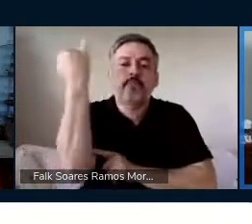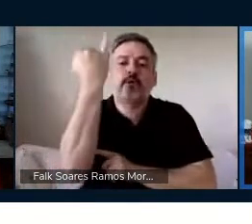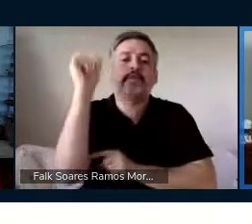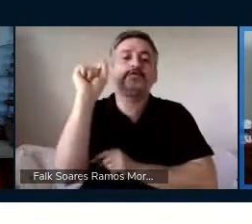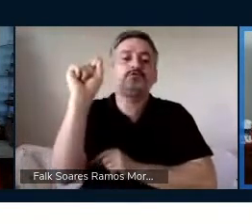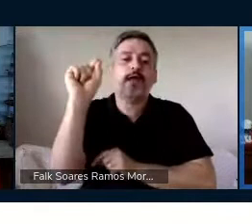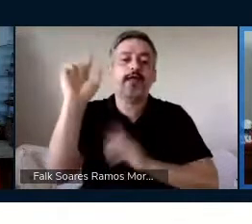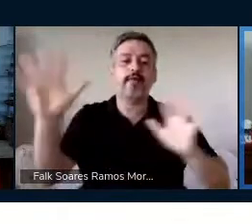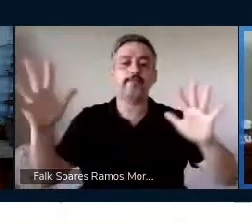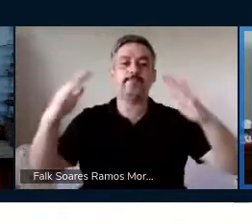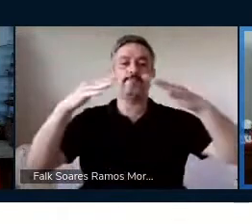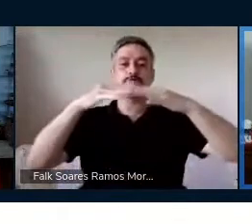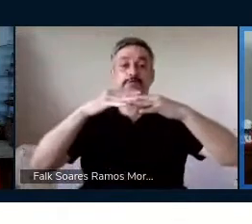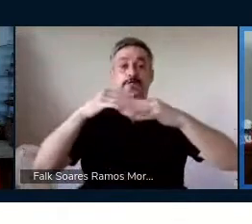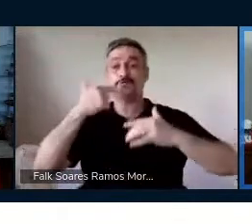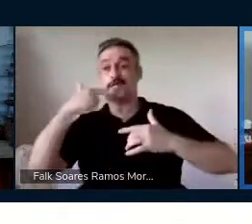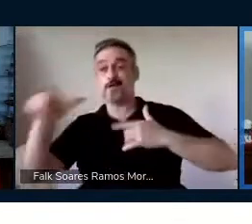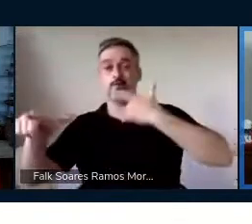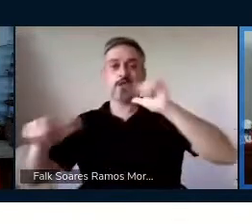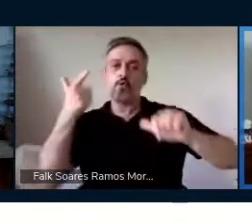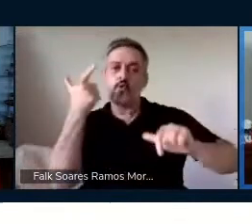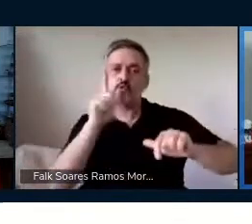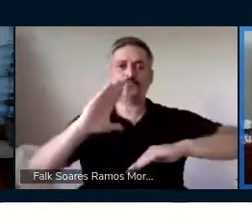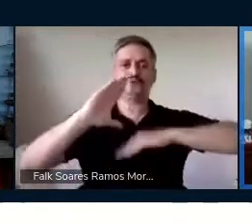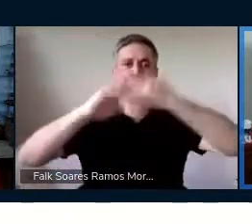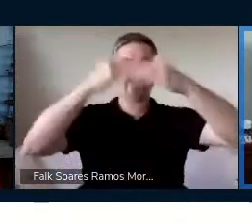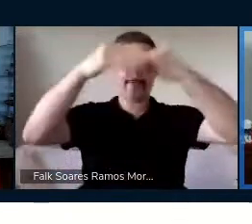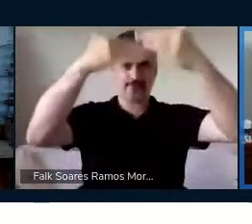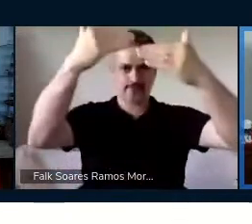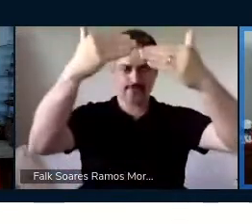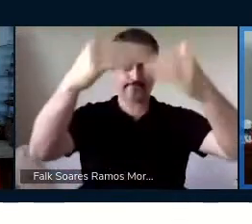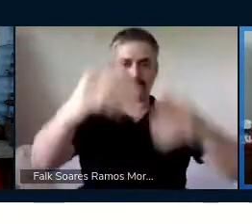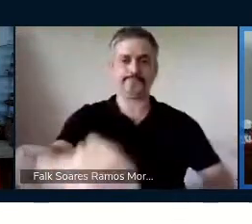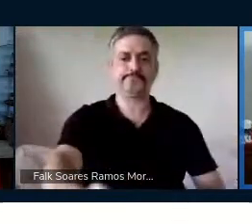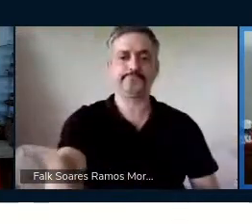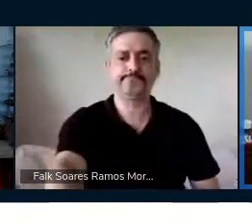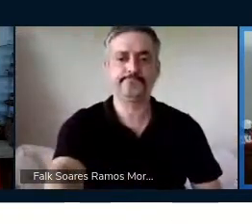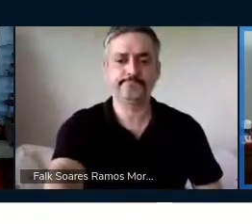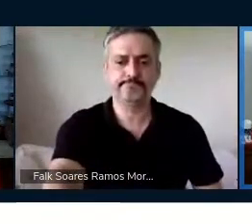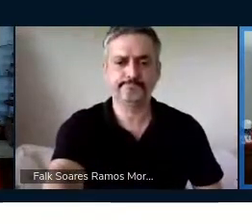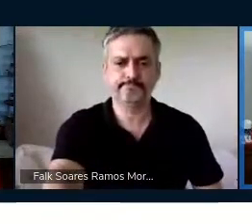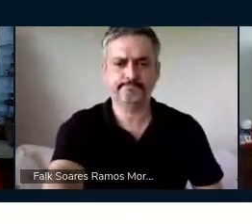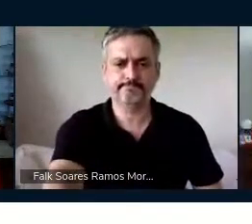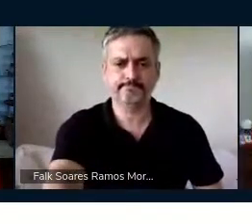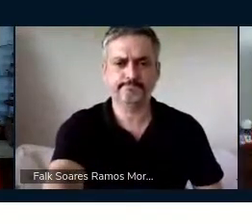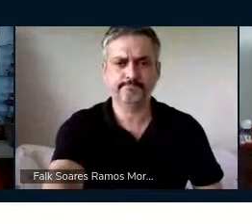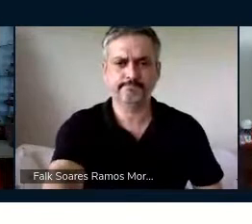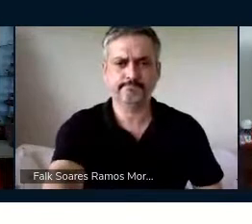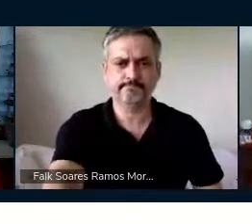os princípios teóricos sobre a harmonização entre línguas.